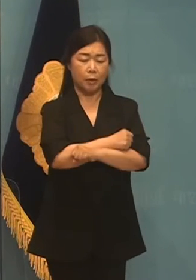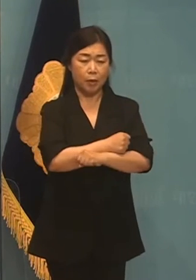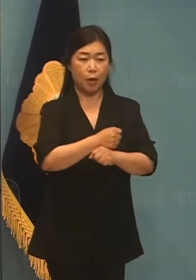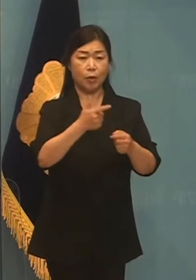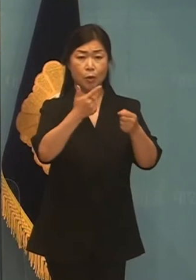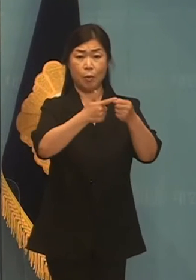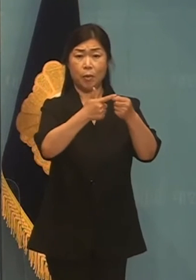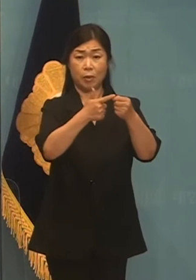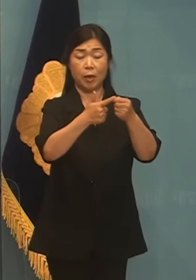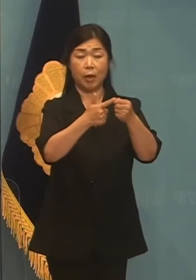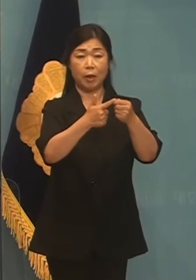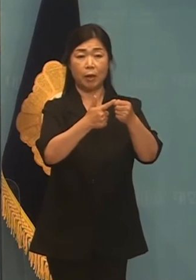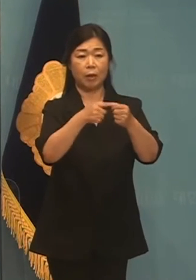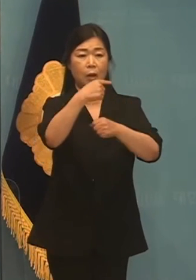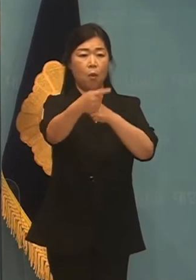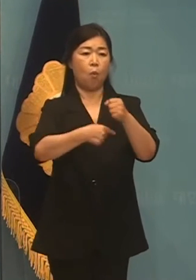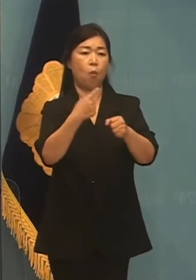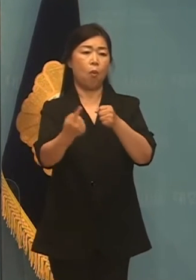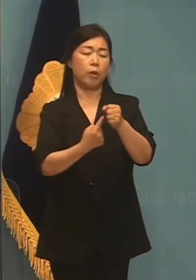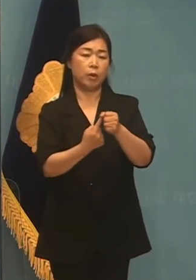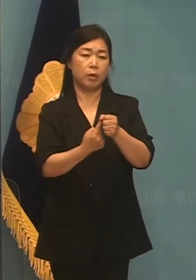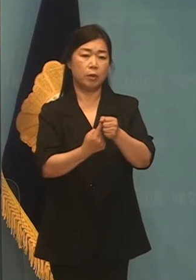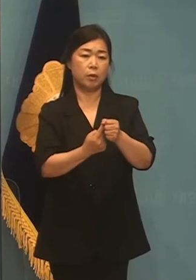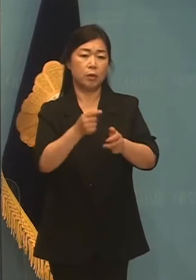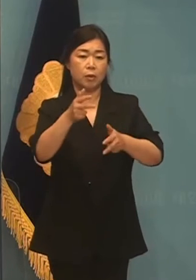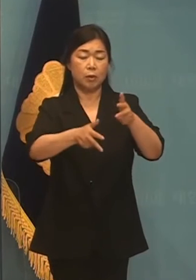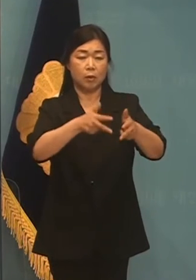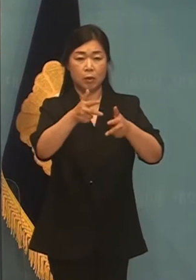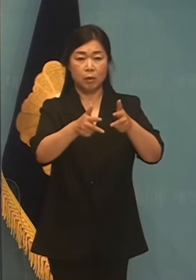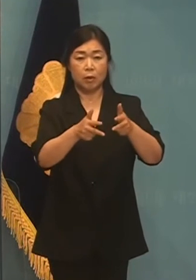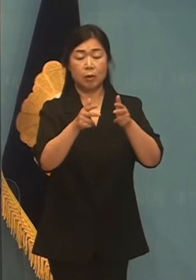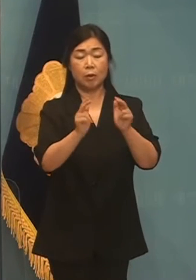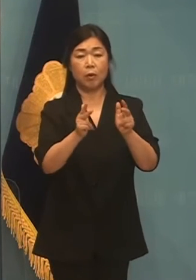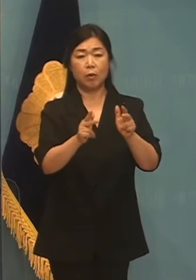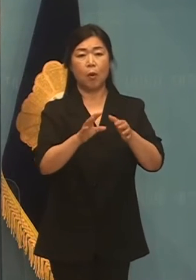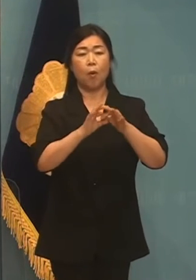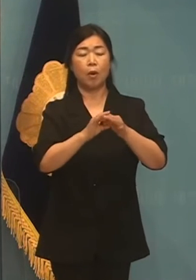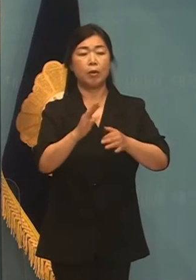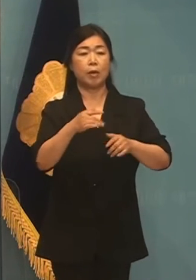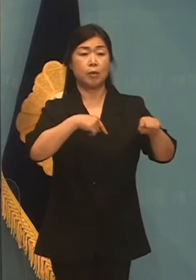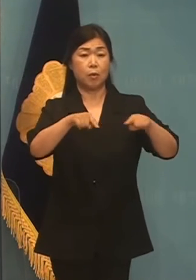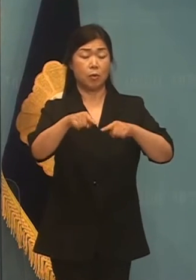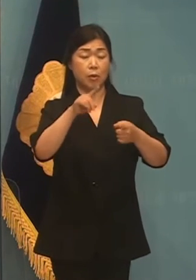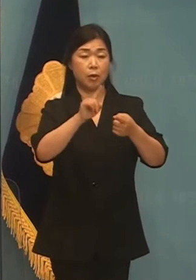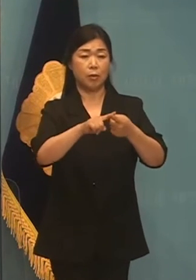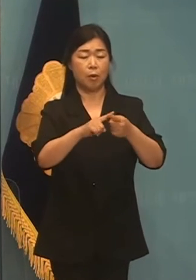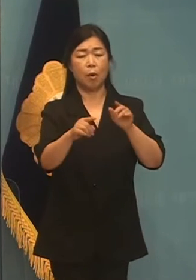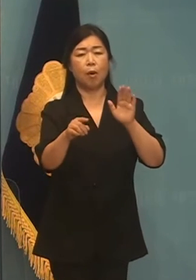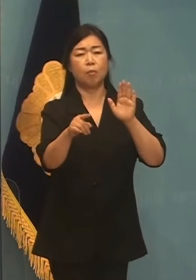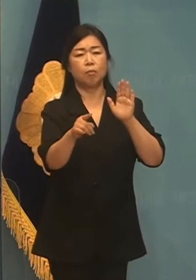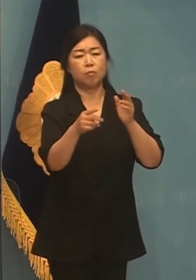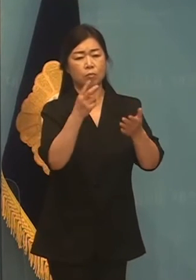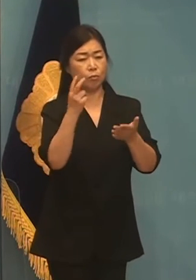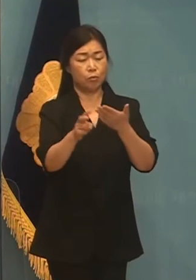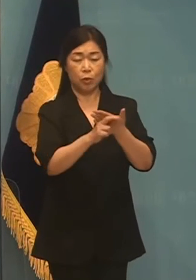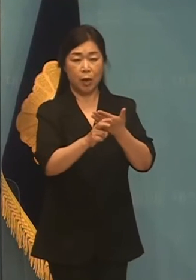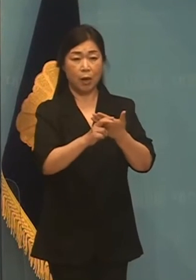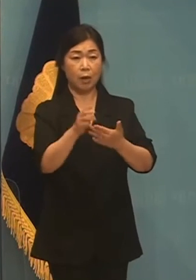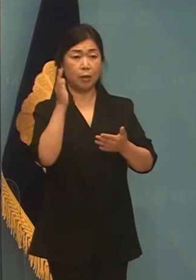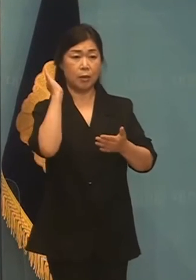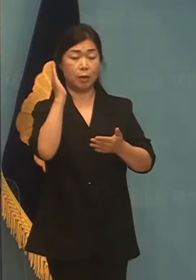육적인 탈원전 정책에 대해서 이 부당성을 제가 지적하고 그